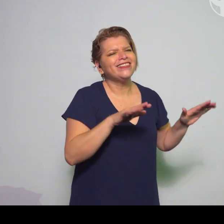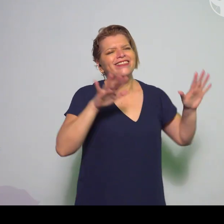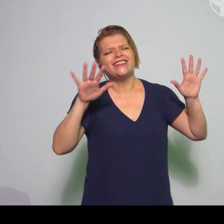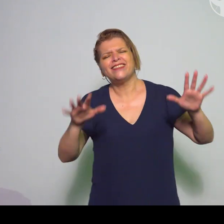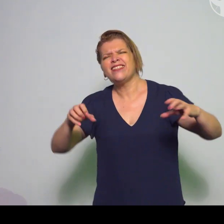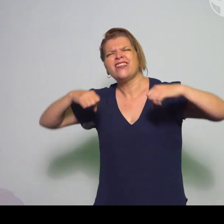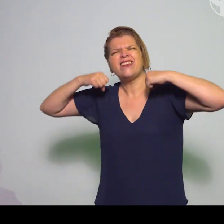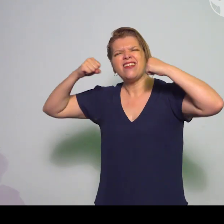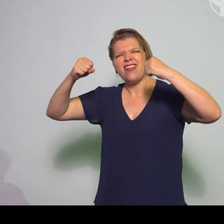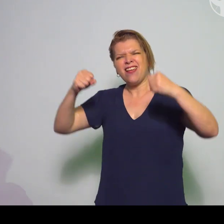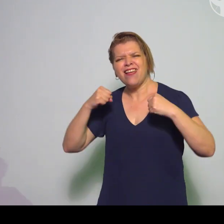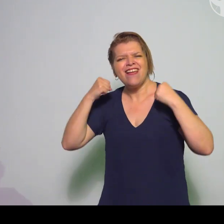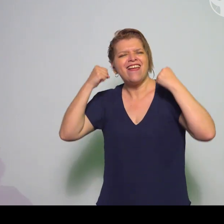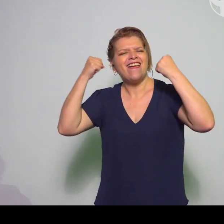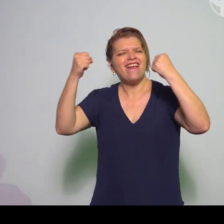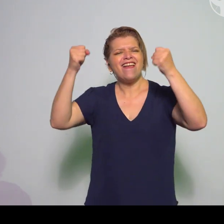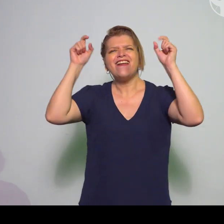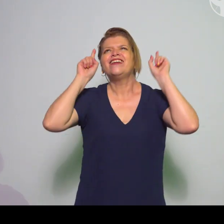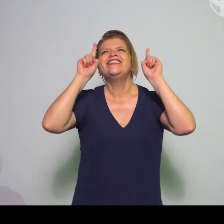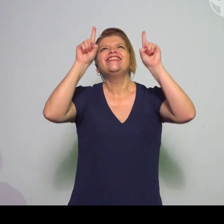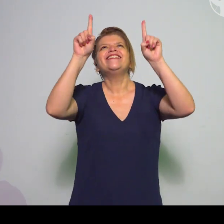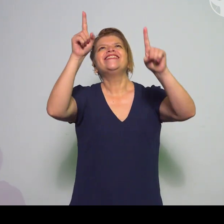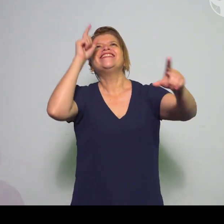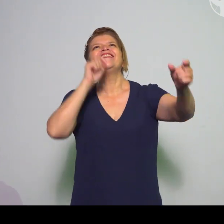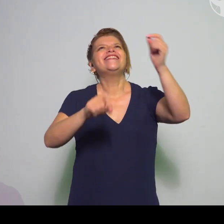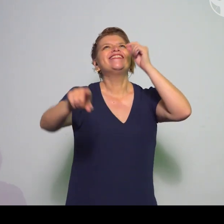poderoso, así eres tú,